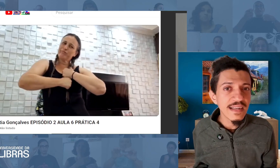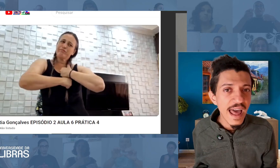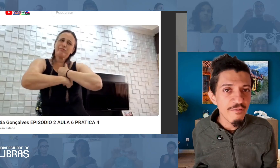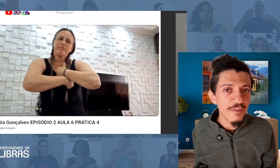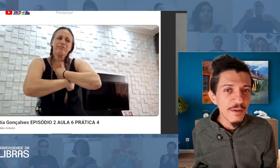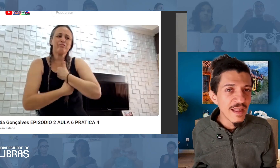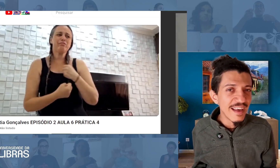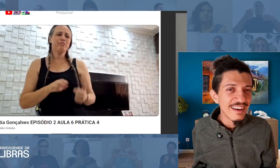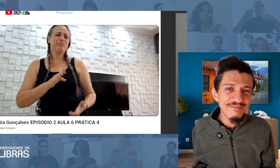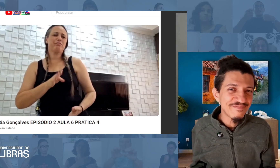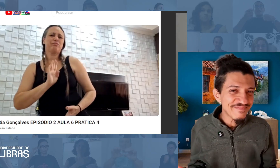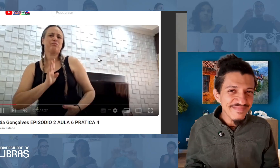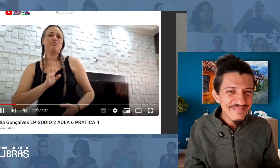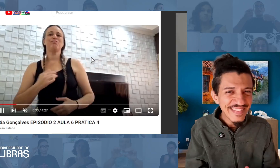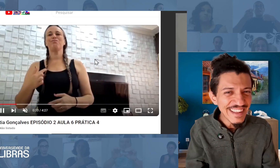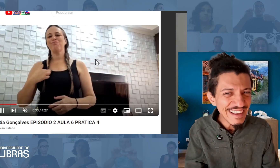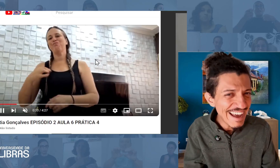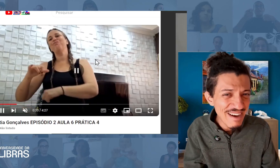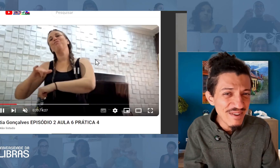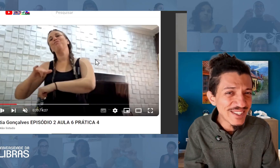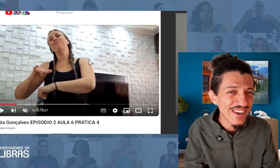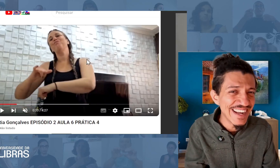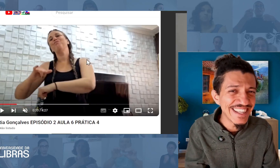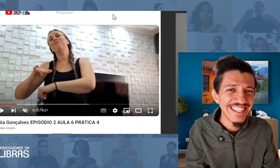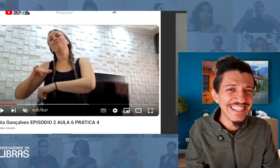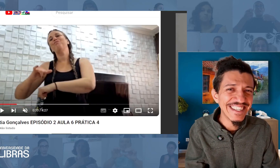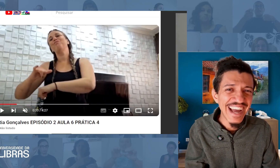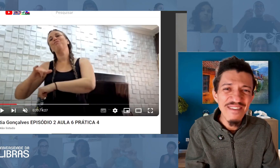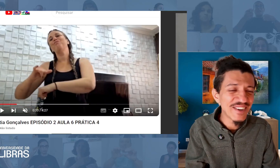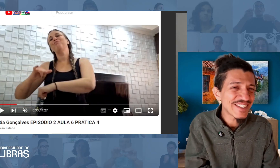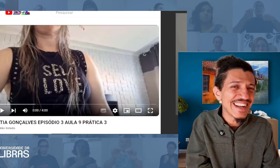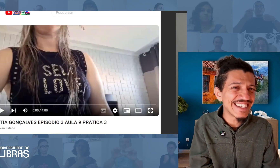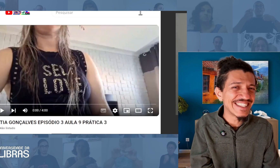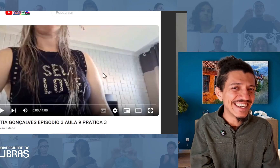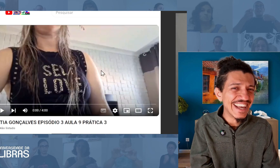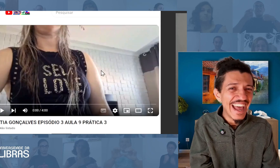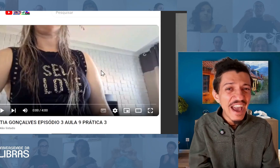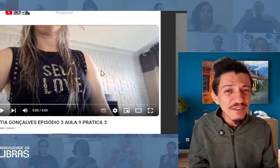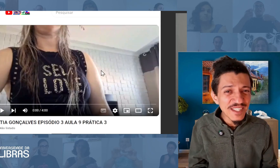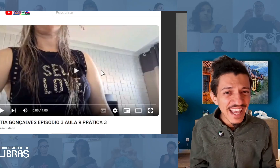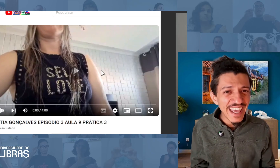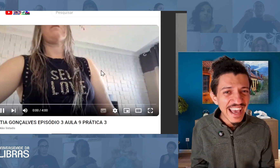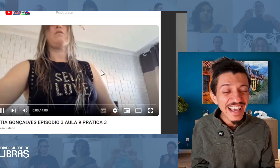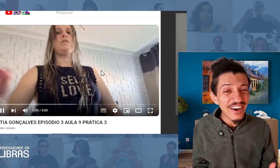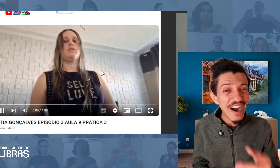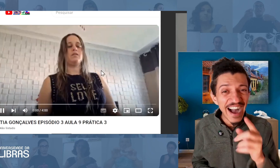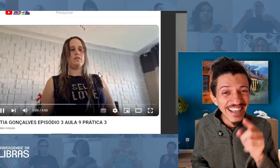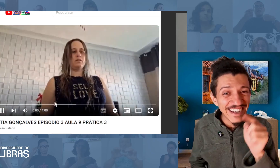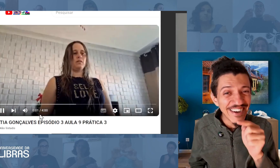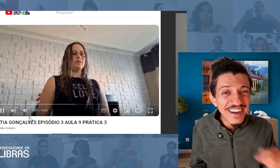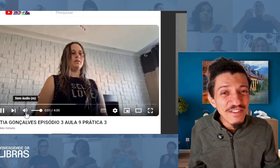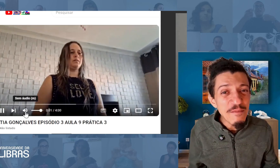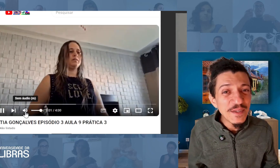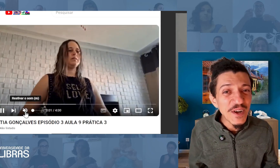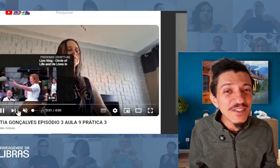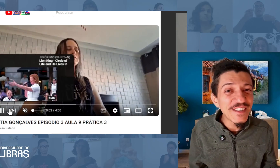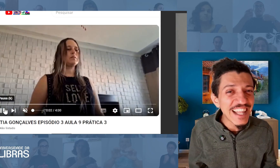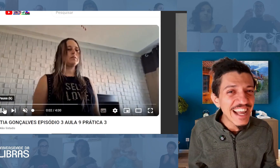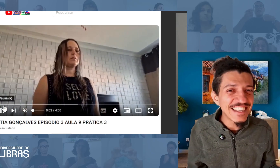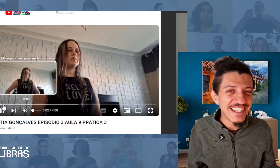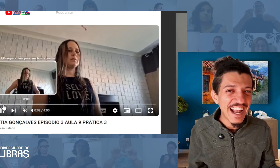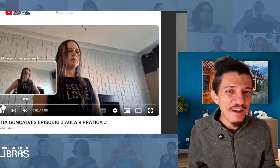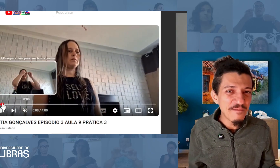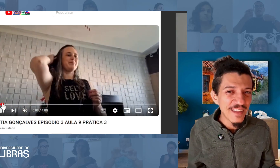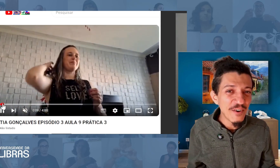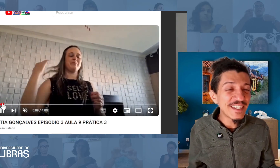mais leve. É emocionante, é emocionante. Eu sei, aqui ó, do episódio